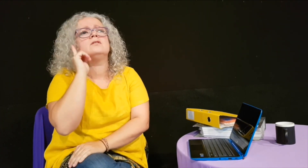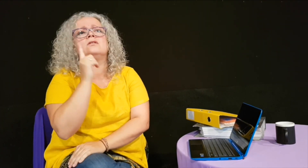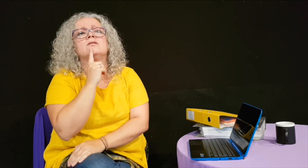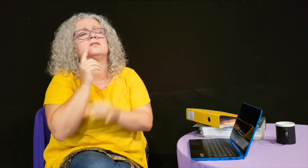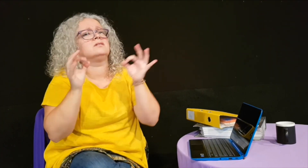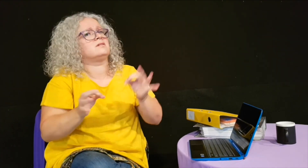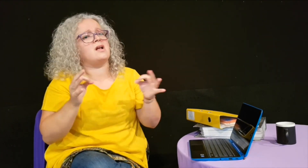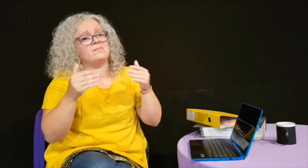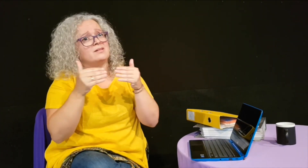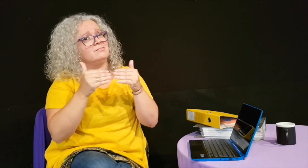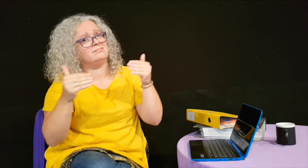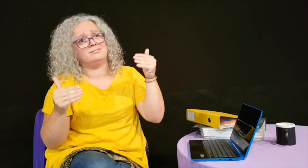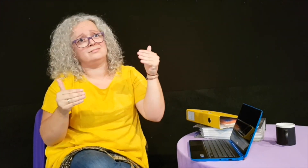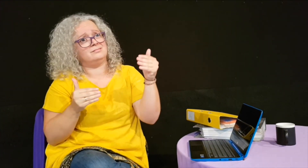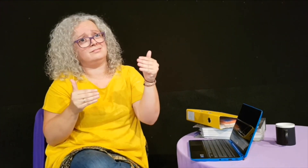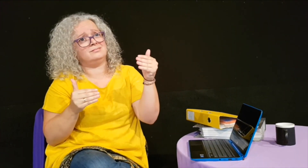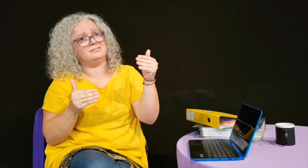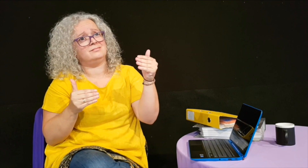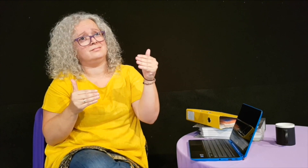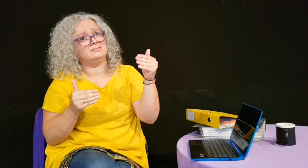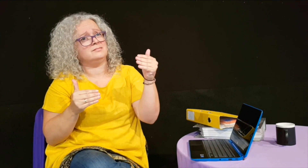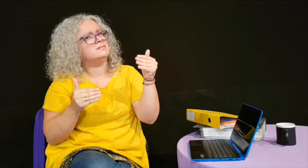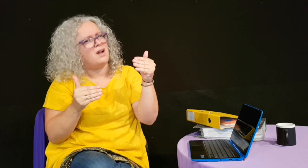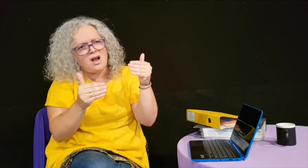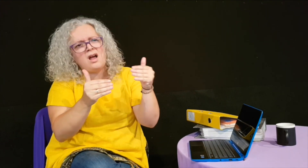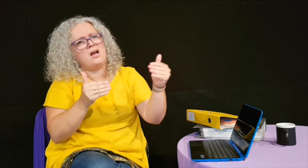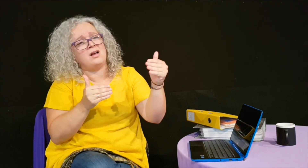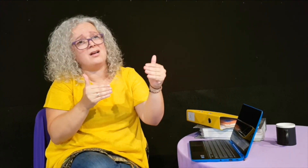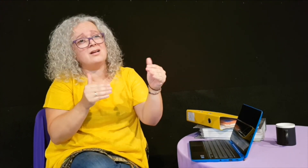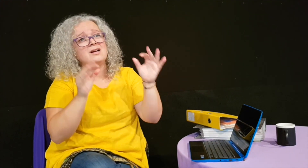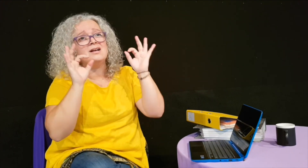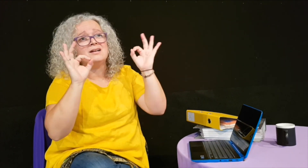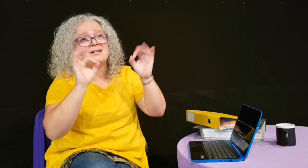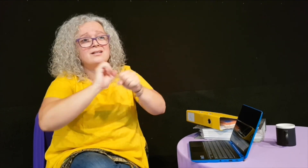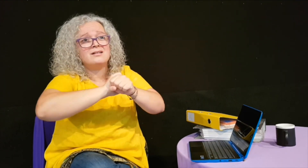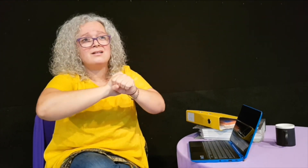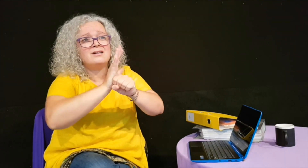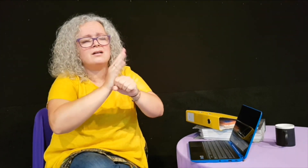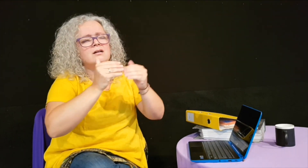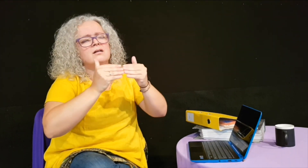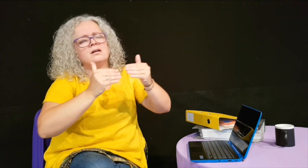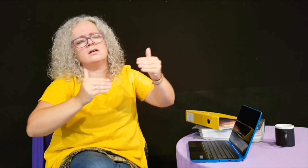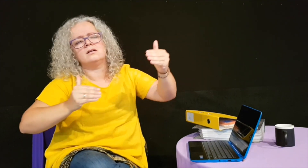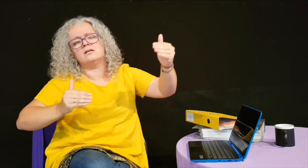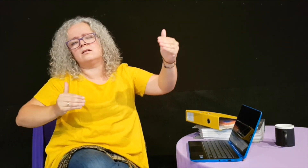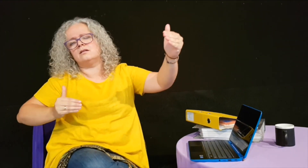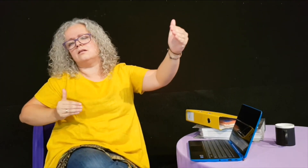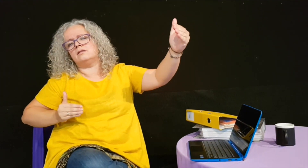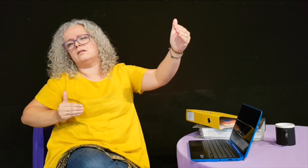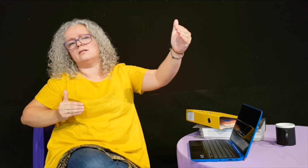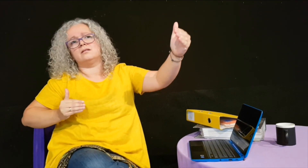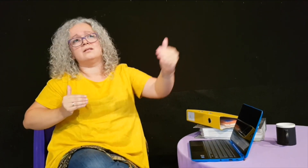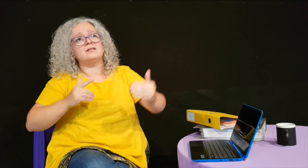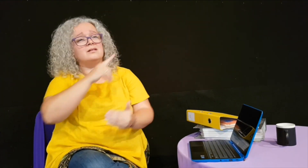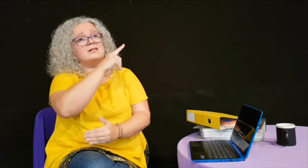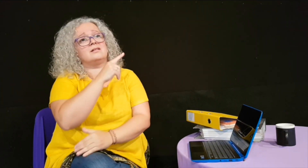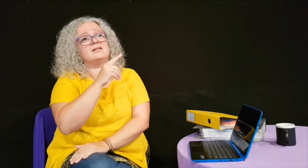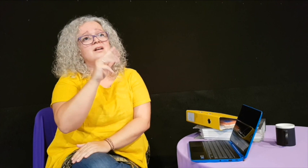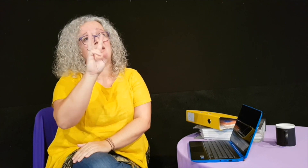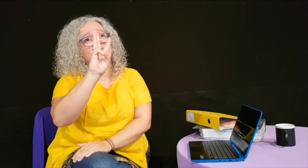aislamiento. Ya sabemos que los sordos siempre están por debajo de los oyentes. Pero, sin embargo, en esta situación de coronavirus, de